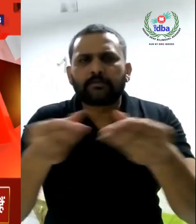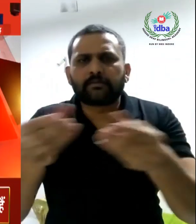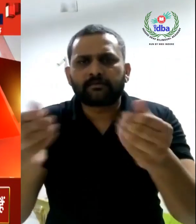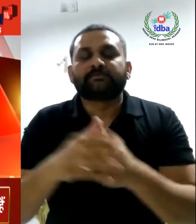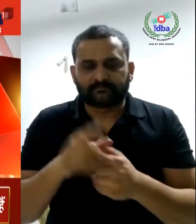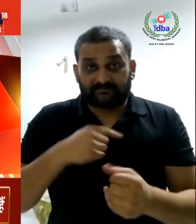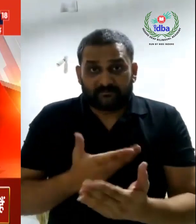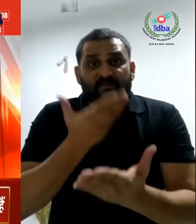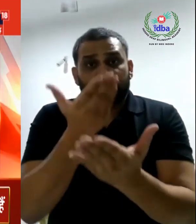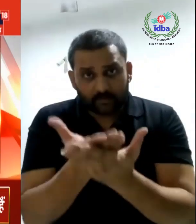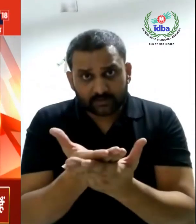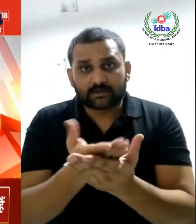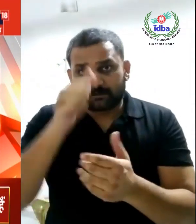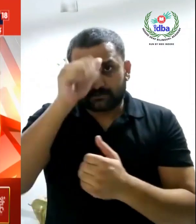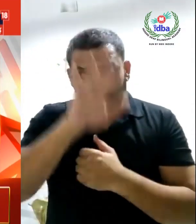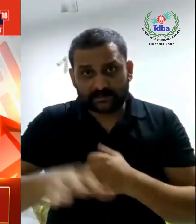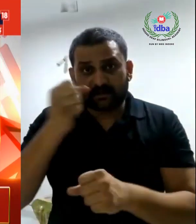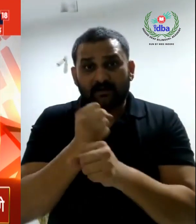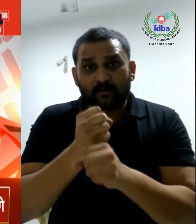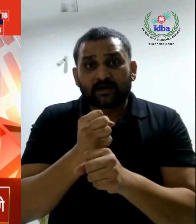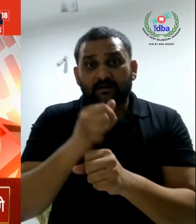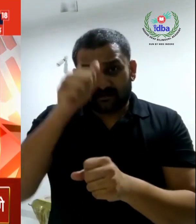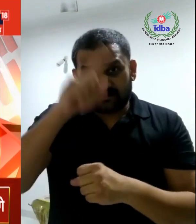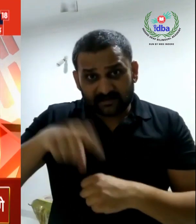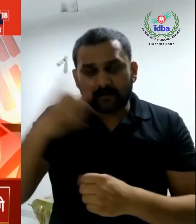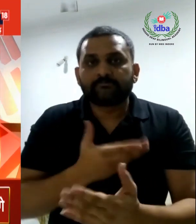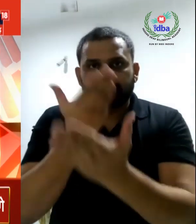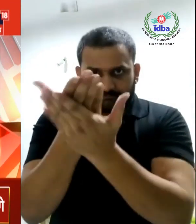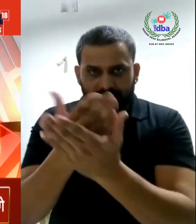प्रस्ताव भारत सरकार को भेजा जा रहा है।